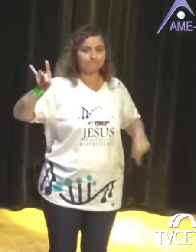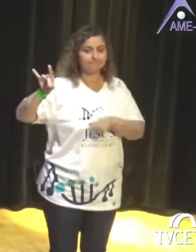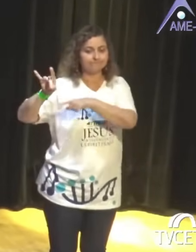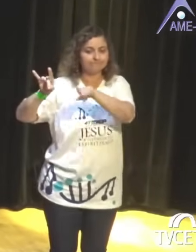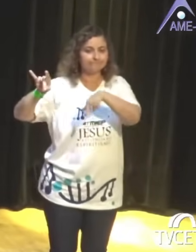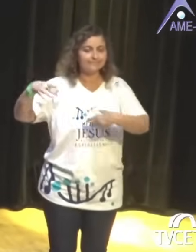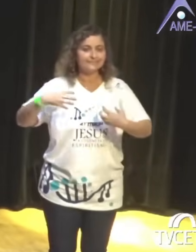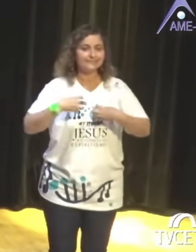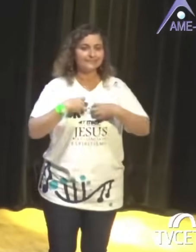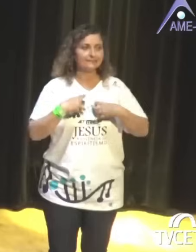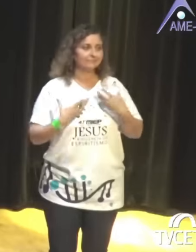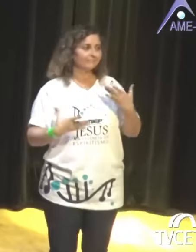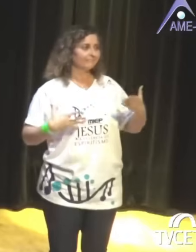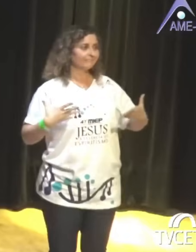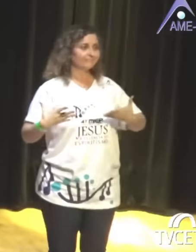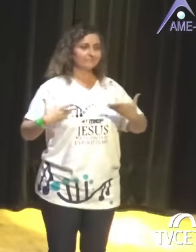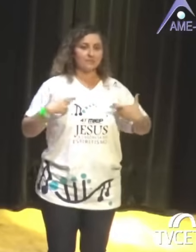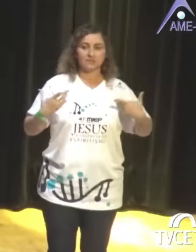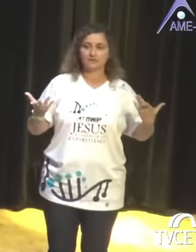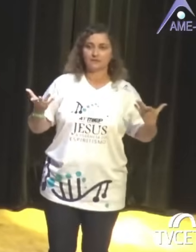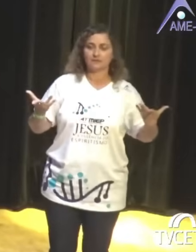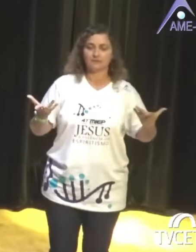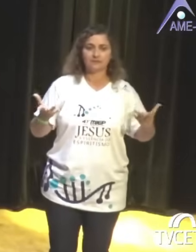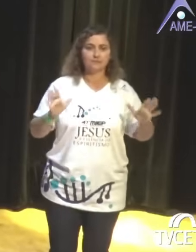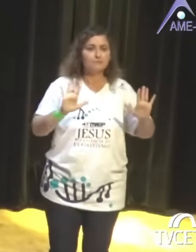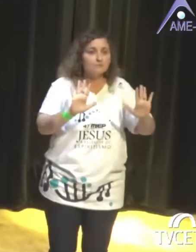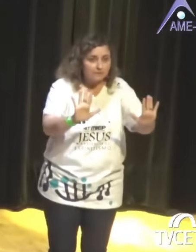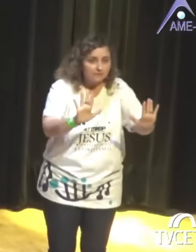presentes nessa visão de